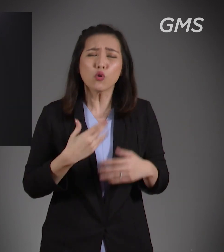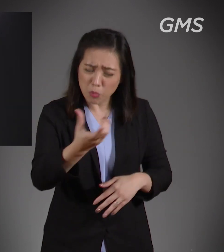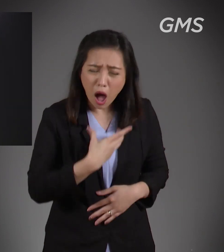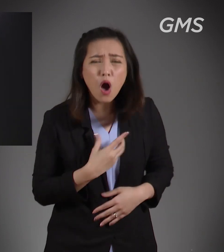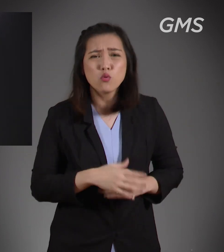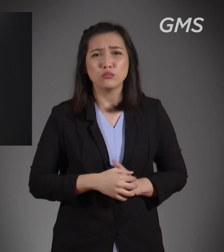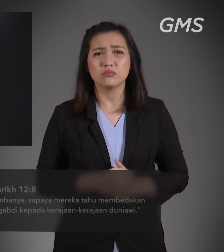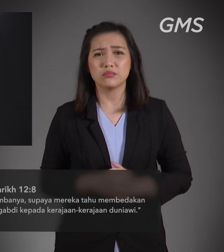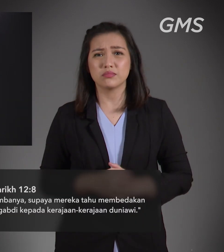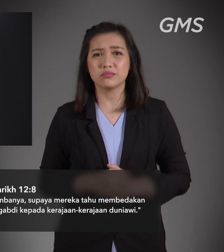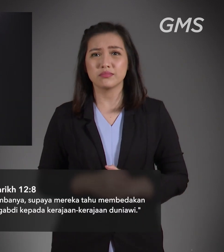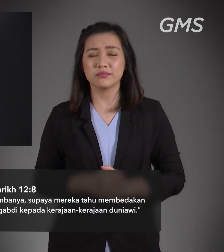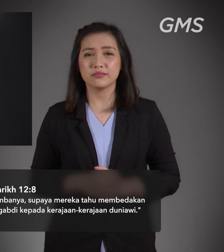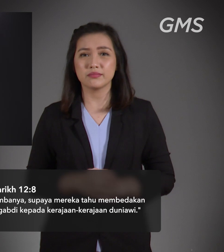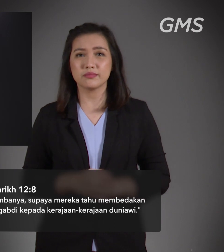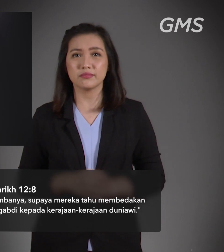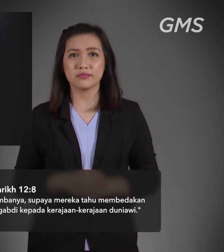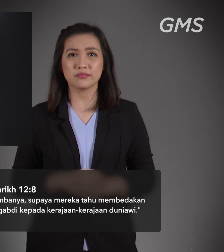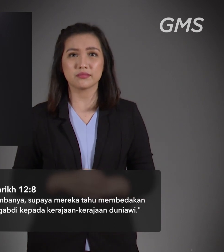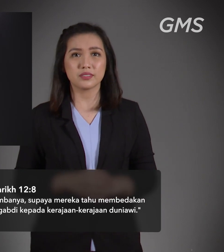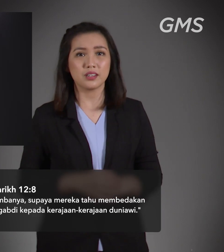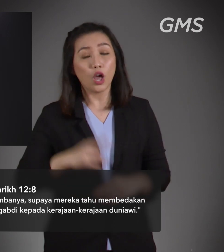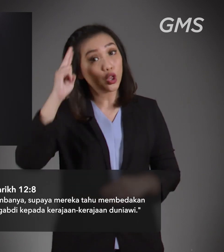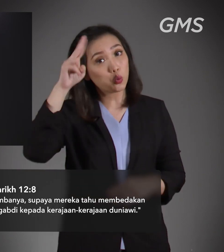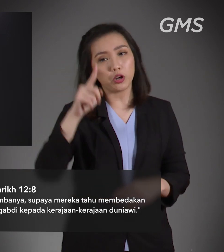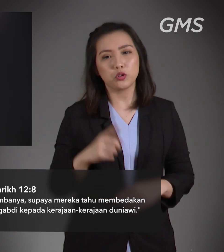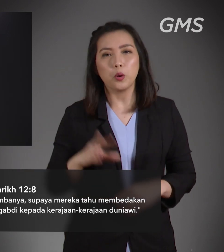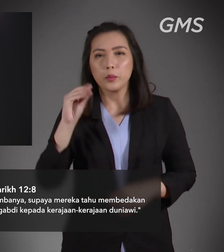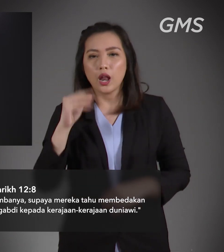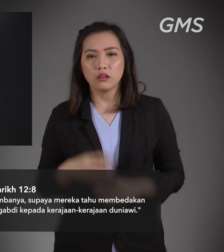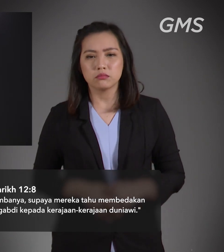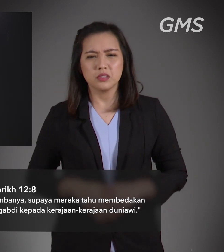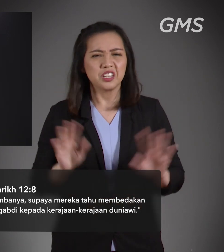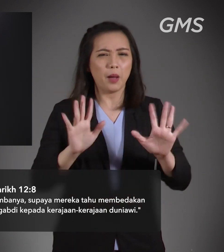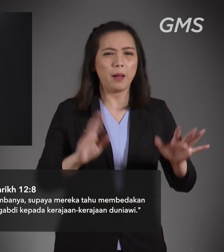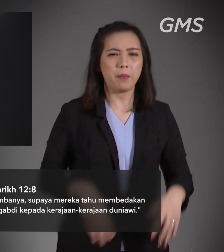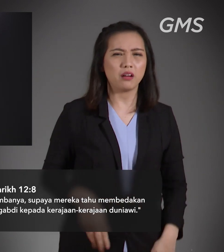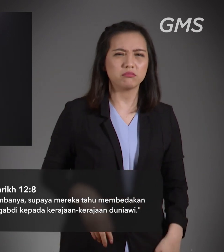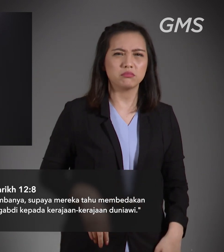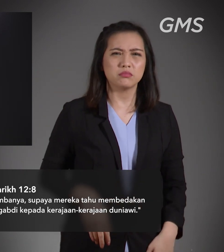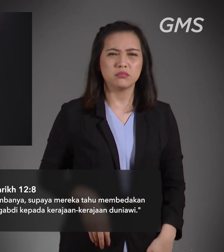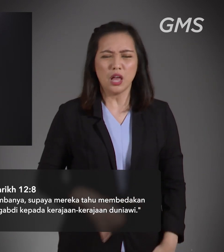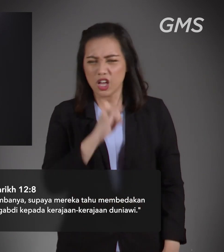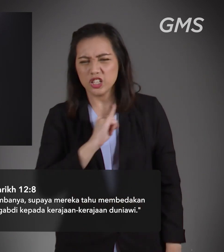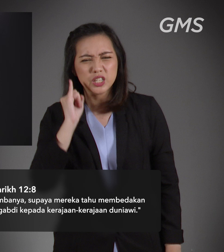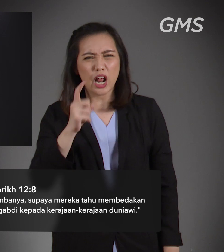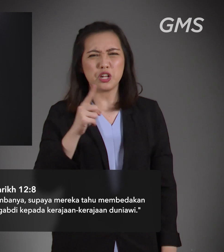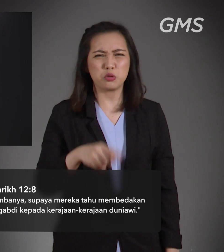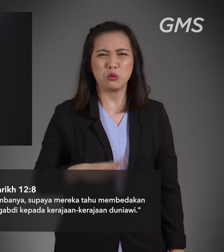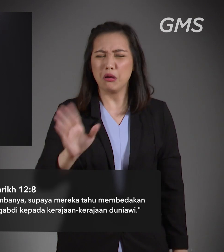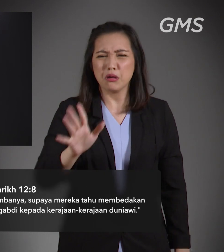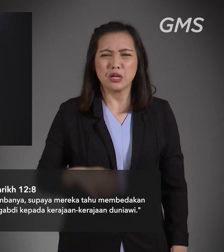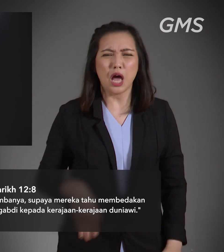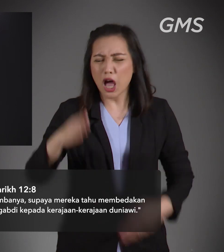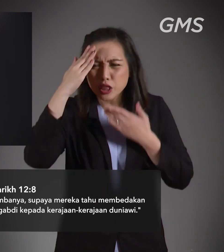Karena Tuhan berkata di sini, biarin mereka rasain. Supaya mereka itu bisa membedakan antara mengabdi